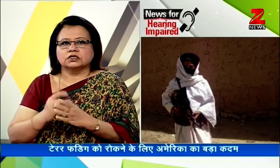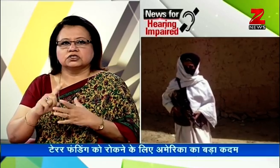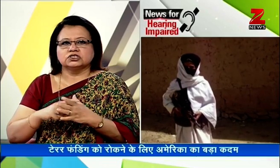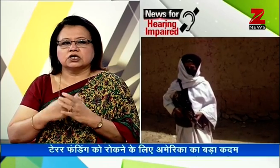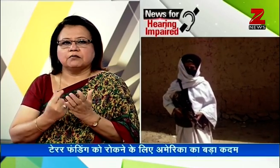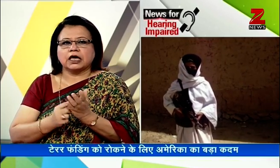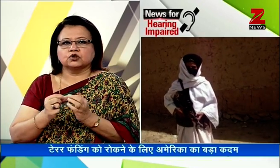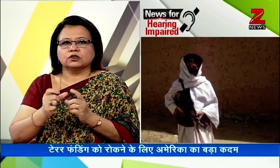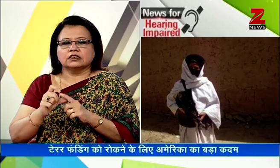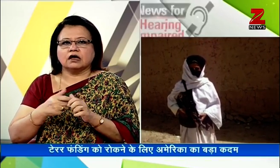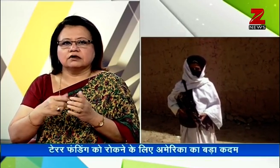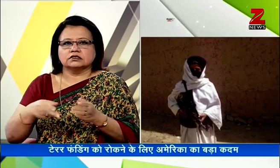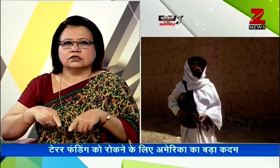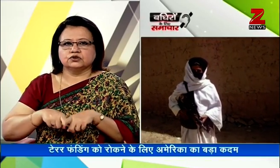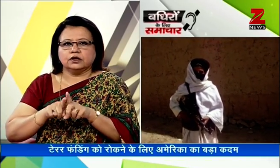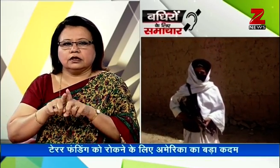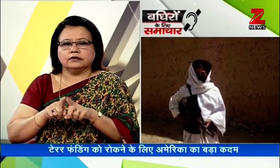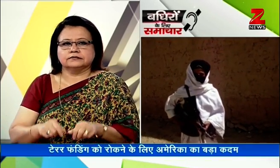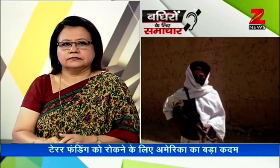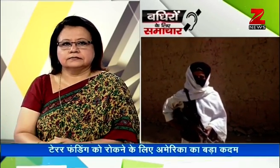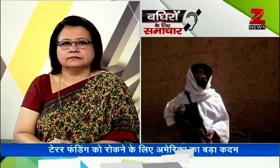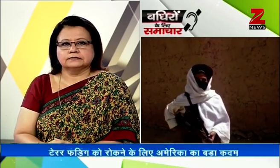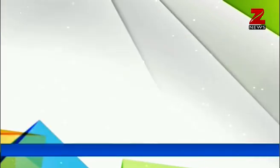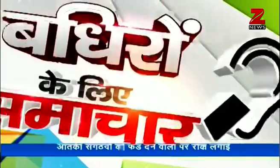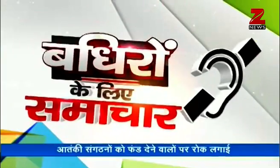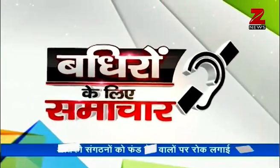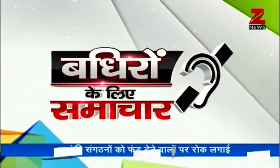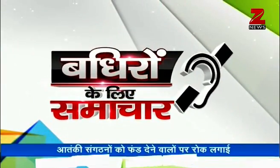सभी जमात उद दावा से जुड़े हैं।